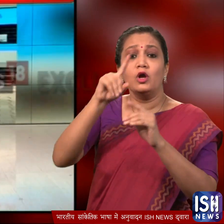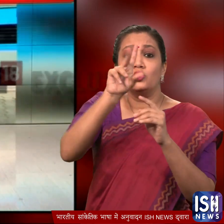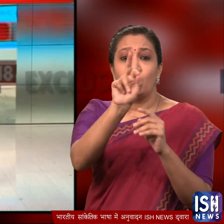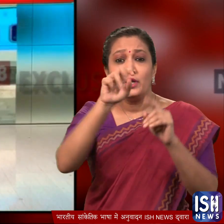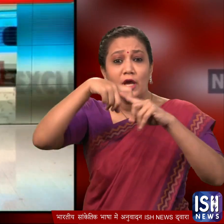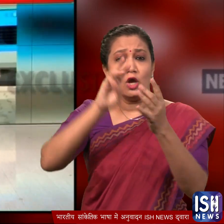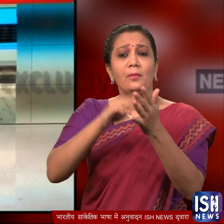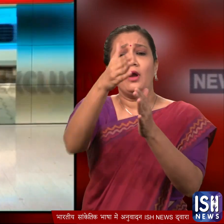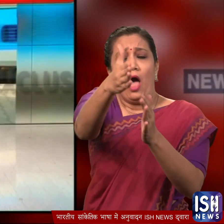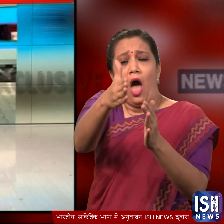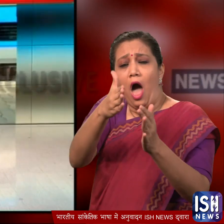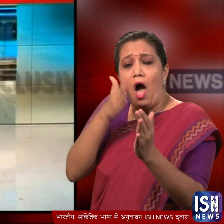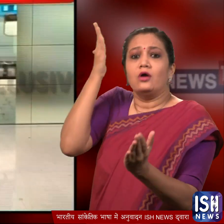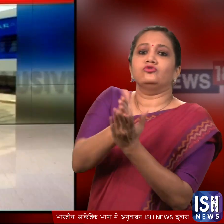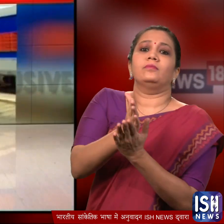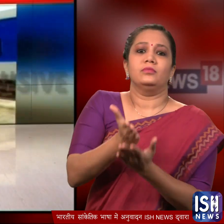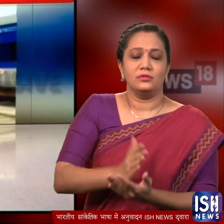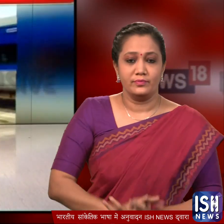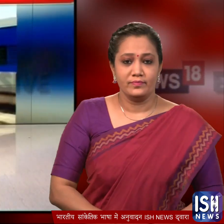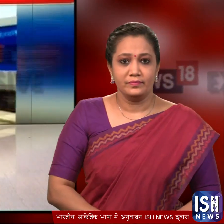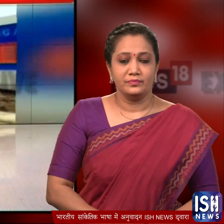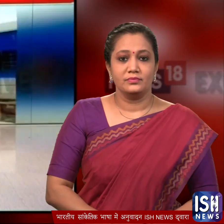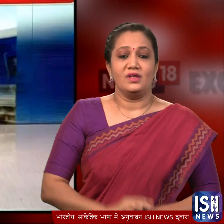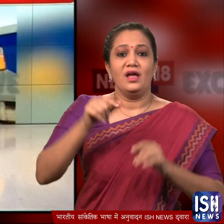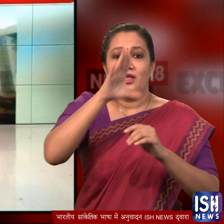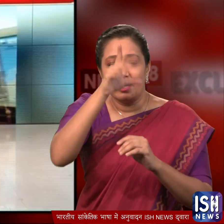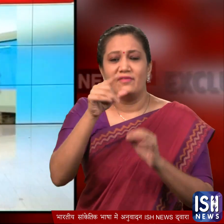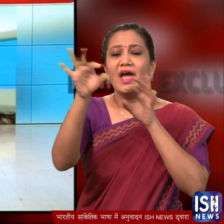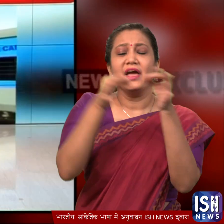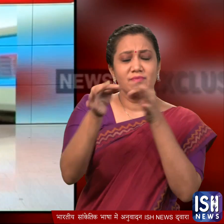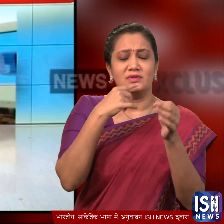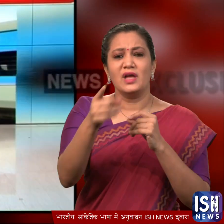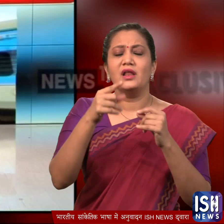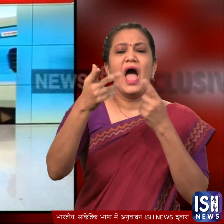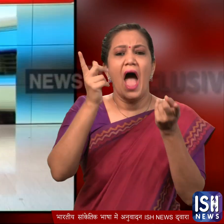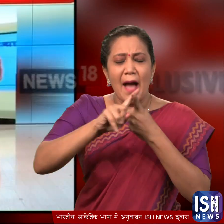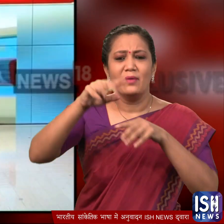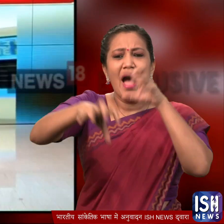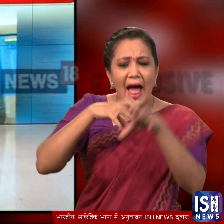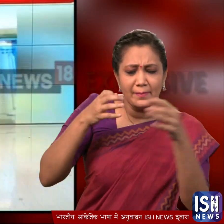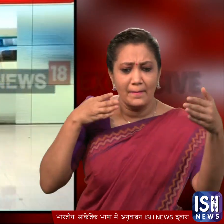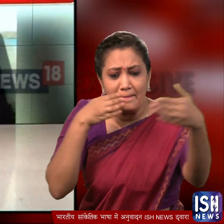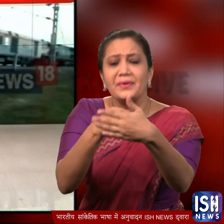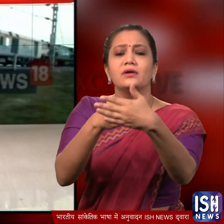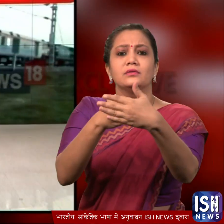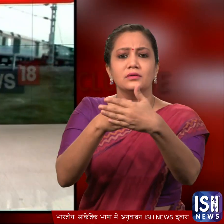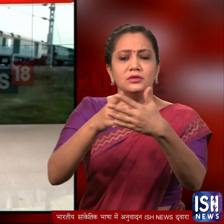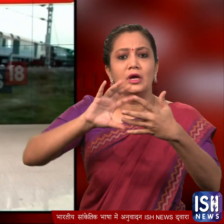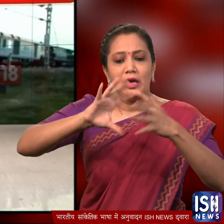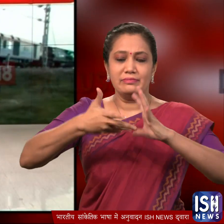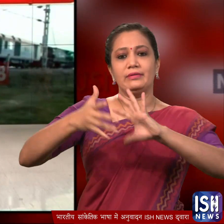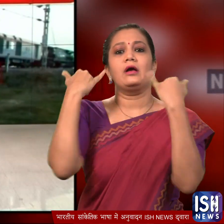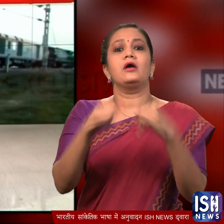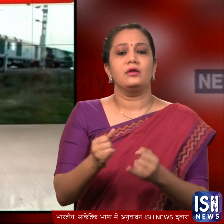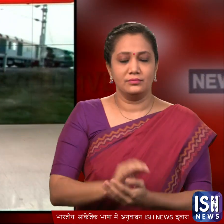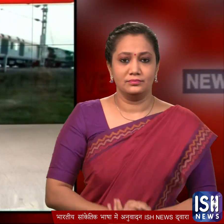करीब 20 किलोमीटर दूर खटीमा जाकर रुकी। इस घटना के बाद रेलवे ने सफाई दी कि किसी जानवर के ट्रेन के सामने आने की वजह से उसके इंजन